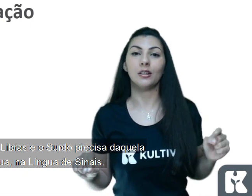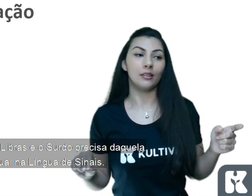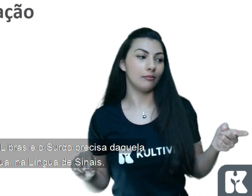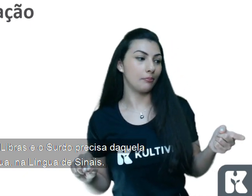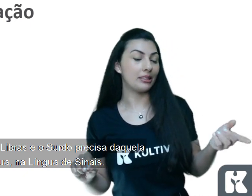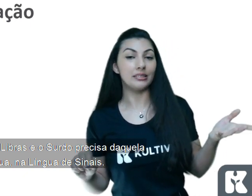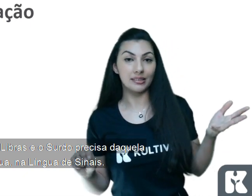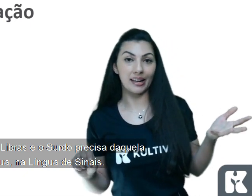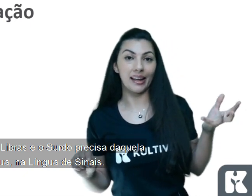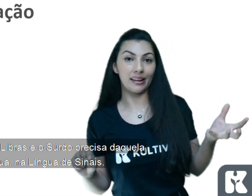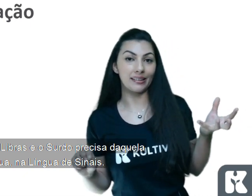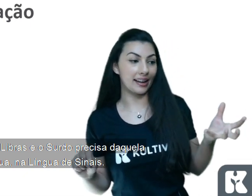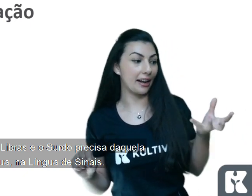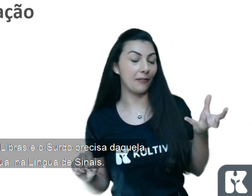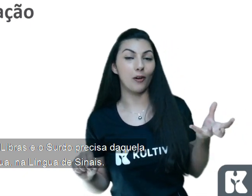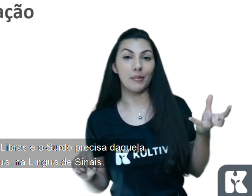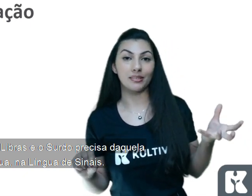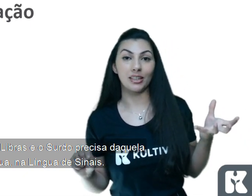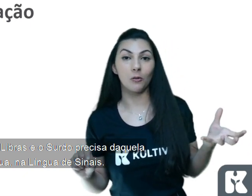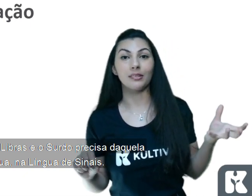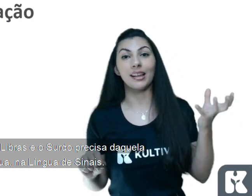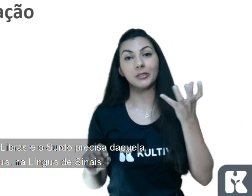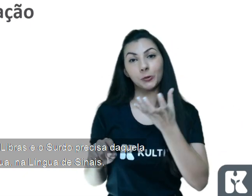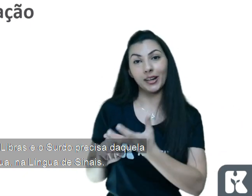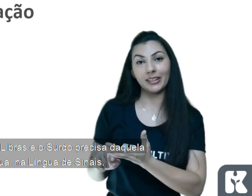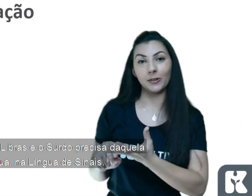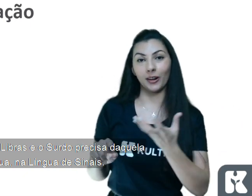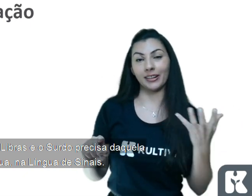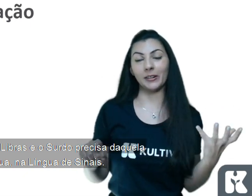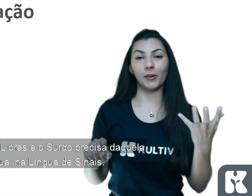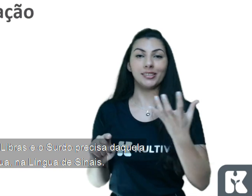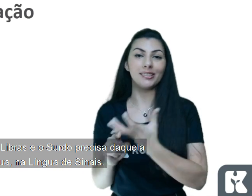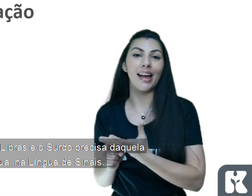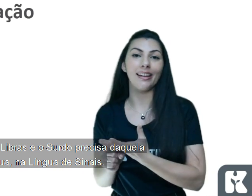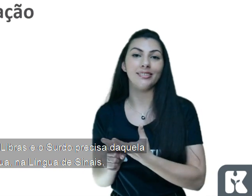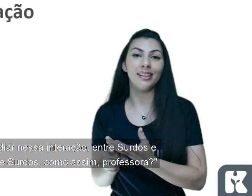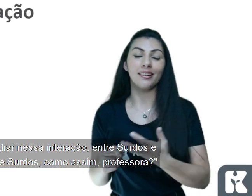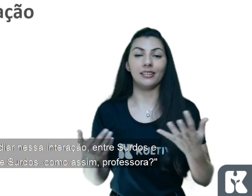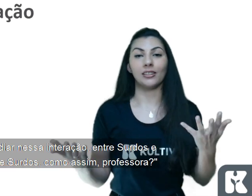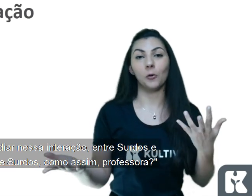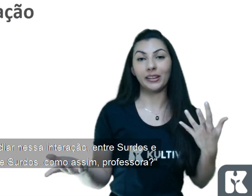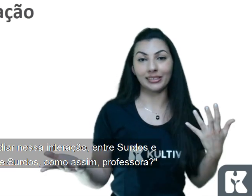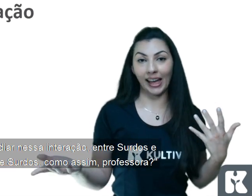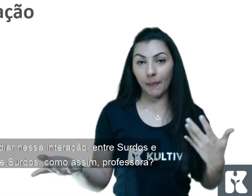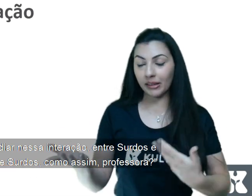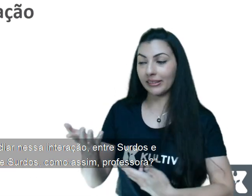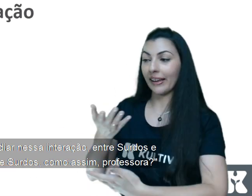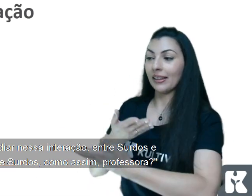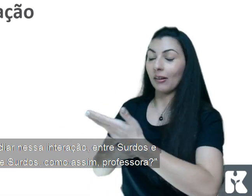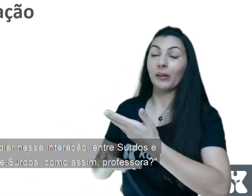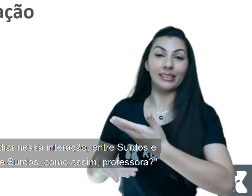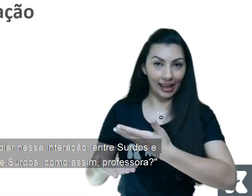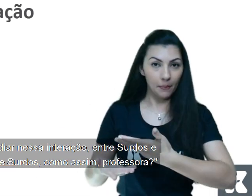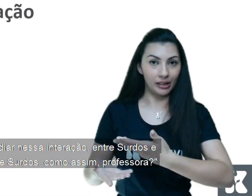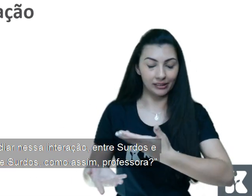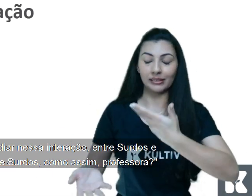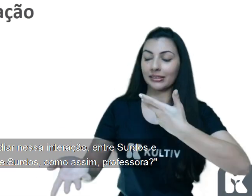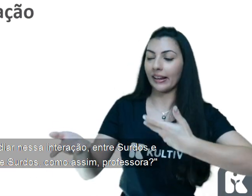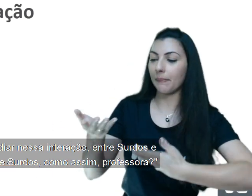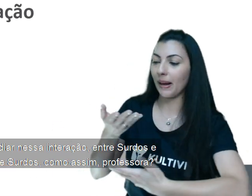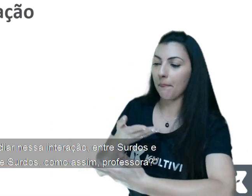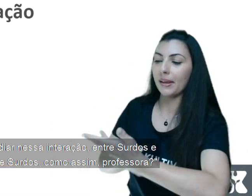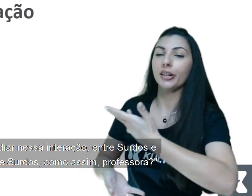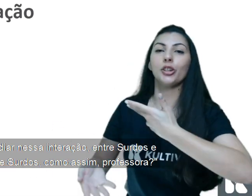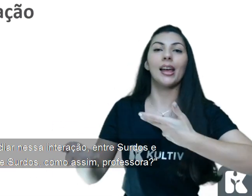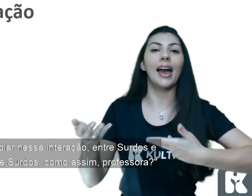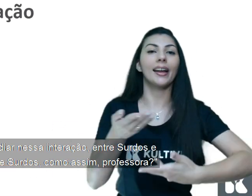surdo precisa daquela informação na sua língua, em língua de sinais. Então, o intérprete está